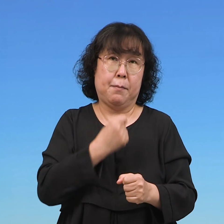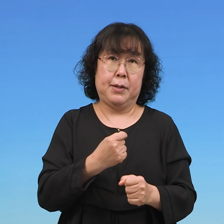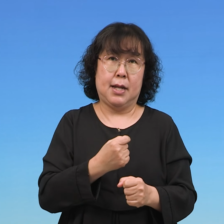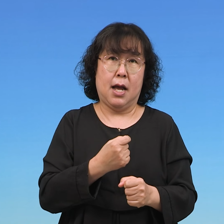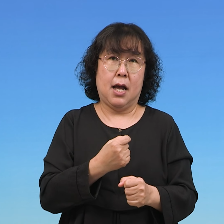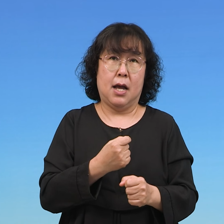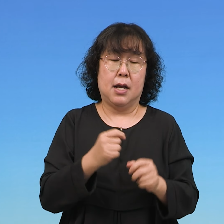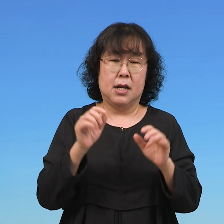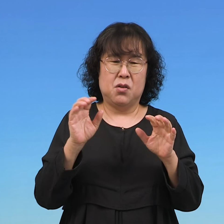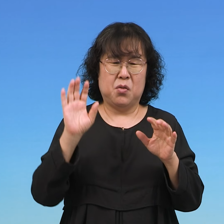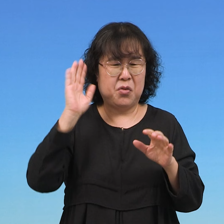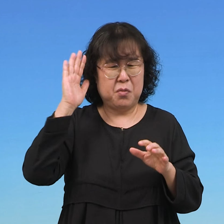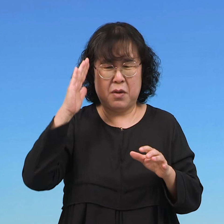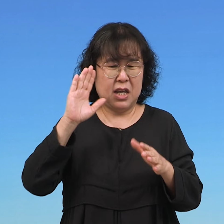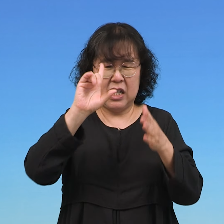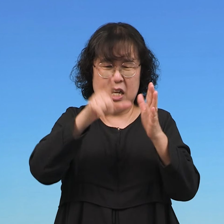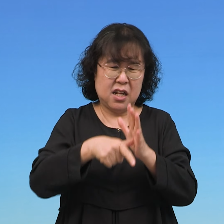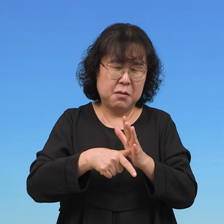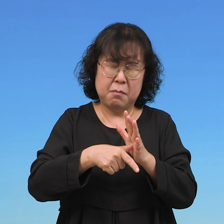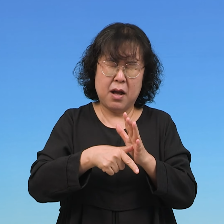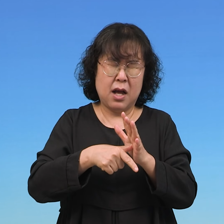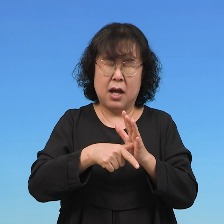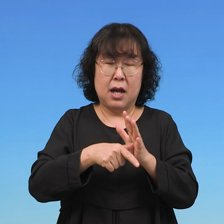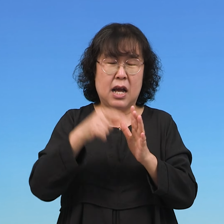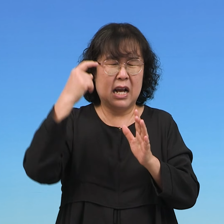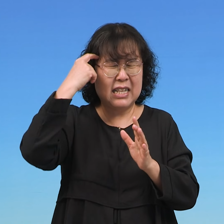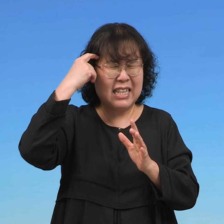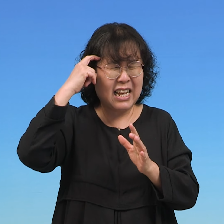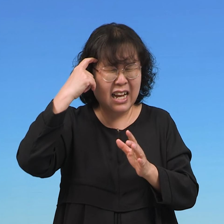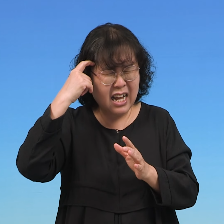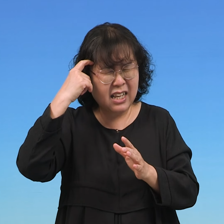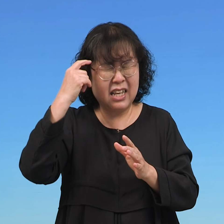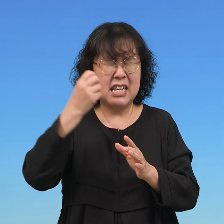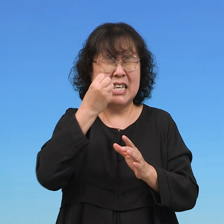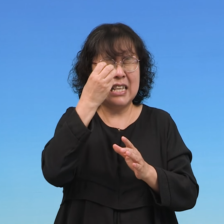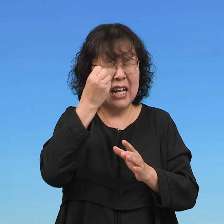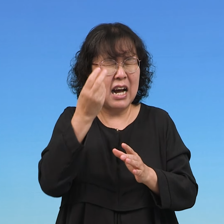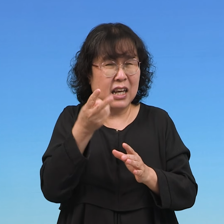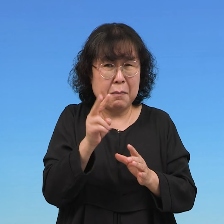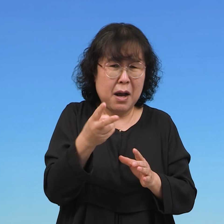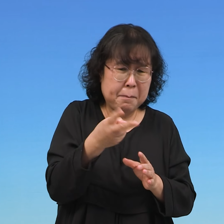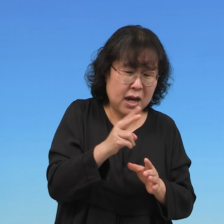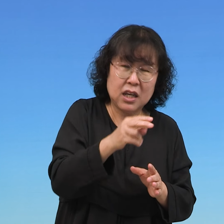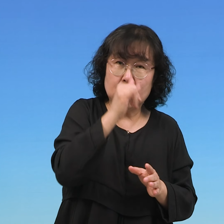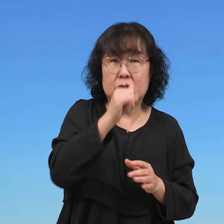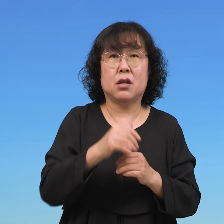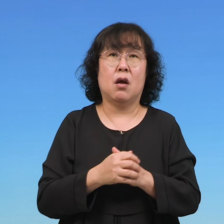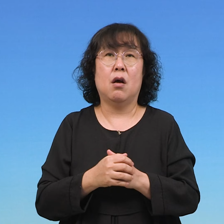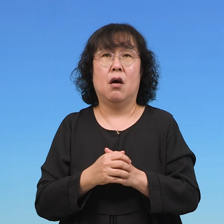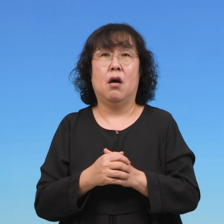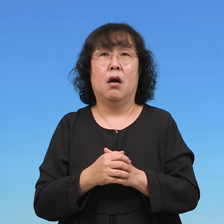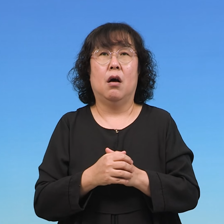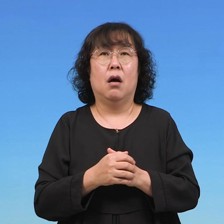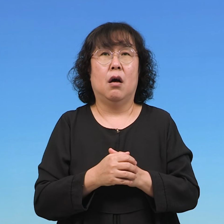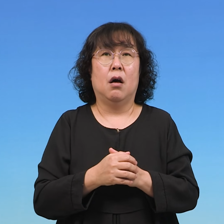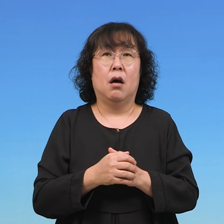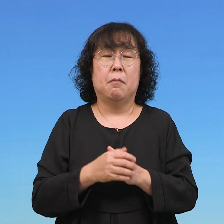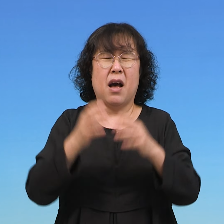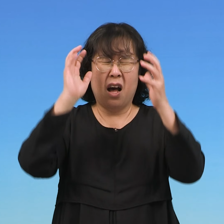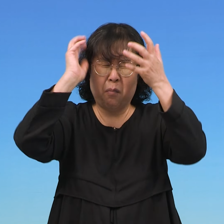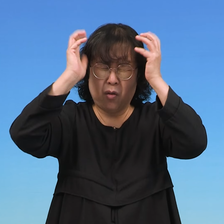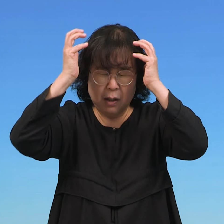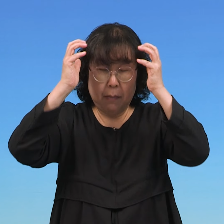보면은요, 동성애부터 시작해가지고 이게 이 온 세상이 이게 지금 이게 뭔지를 모르겠잖아요. 왜